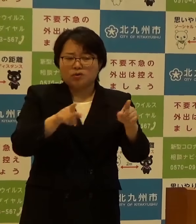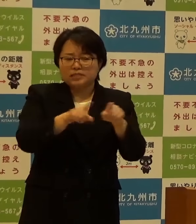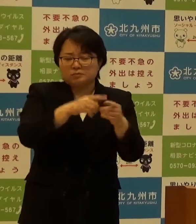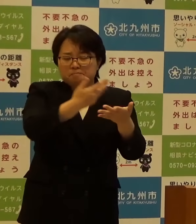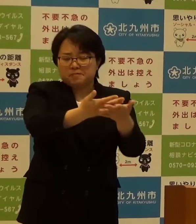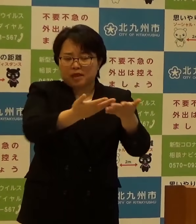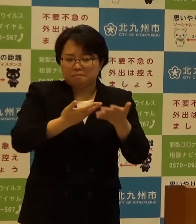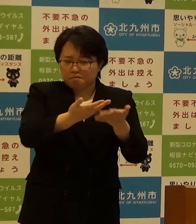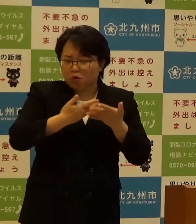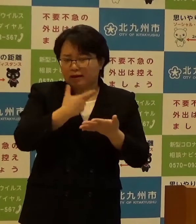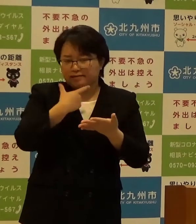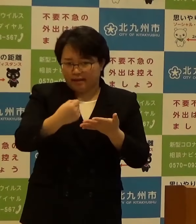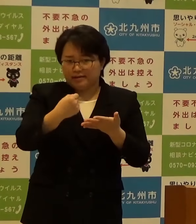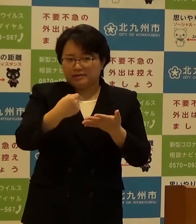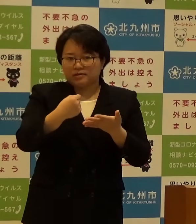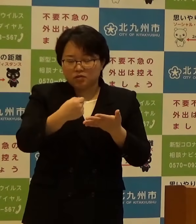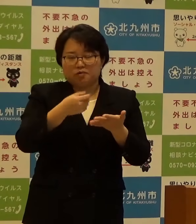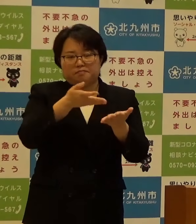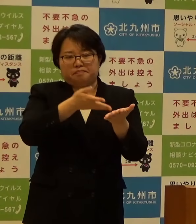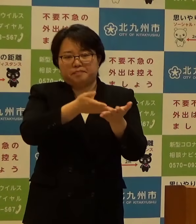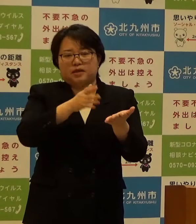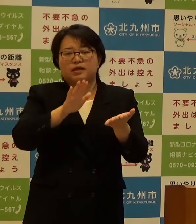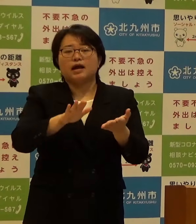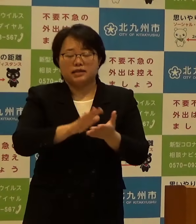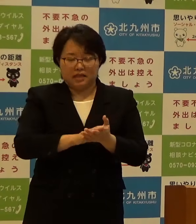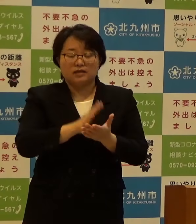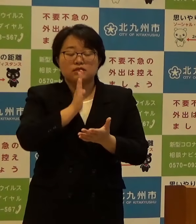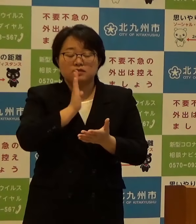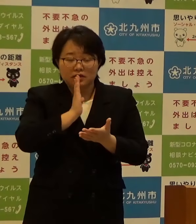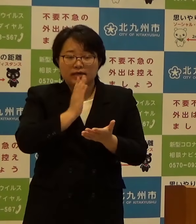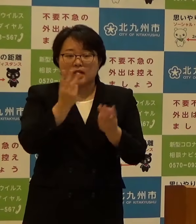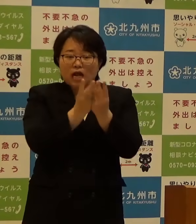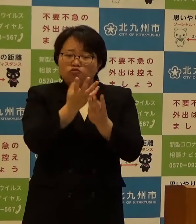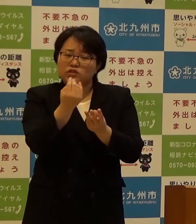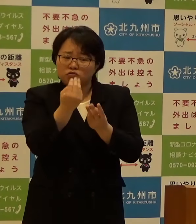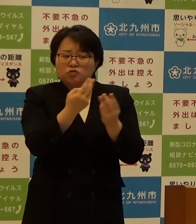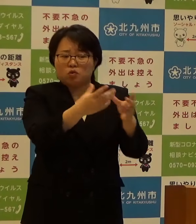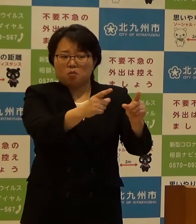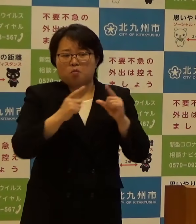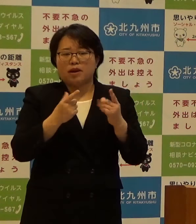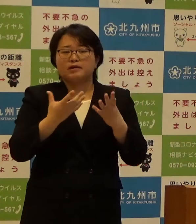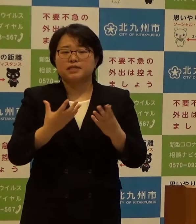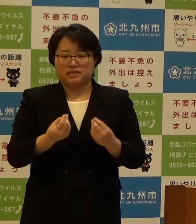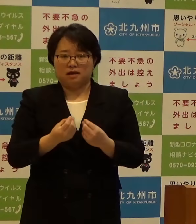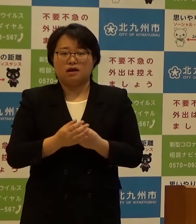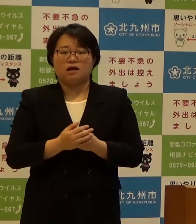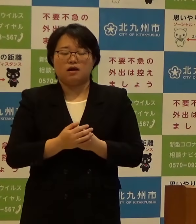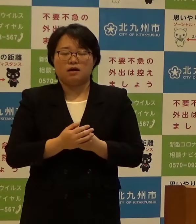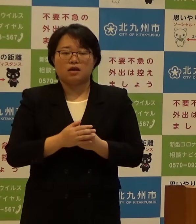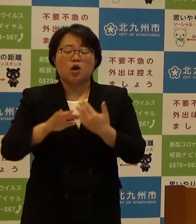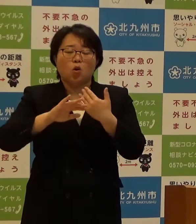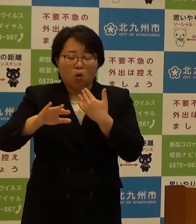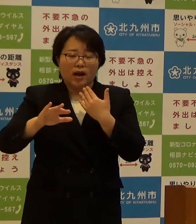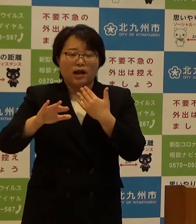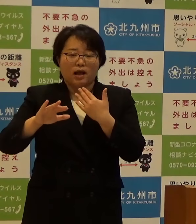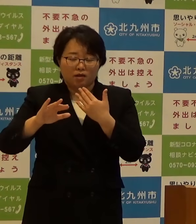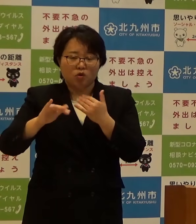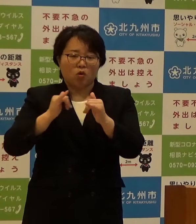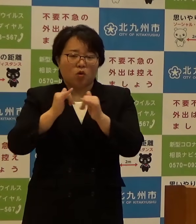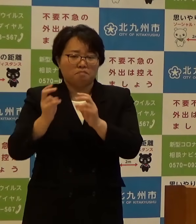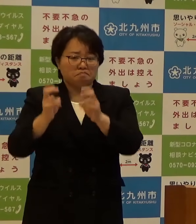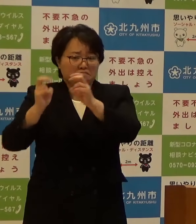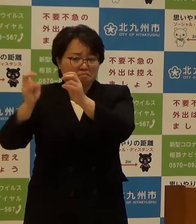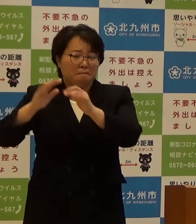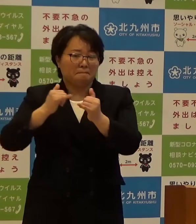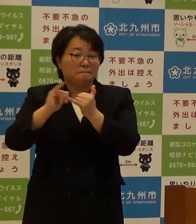まして、一定の数字は上がっておりますが、他の大都市と比べてですね、自分